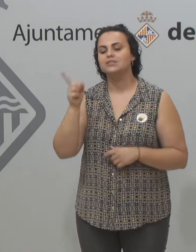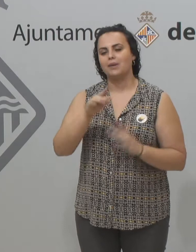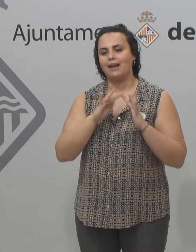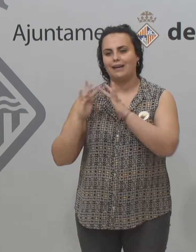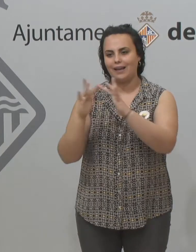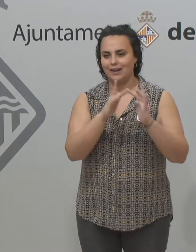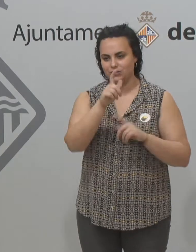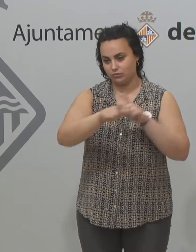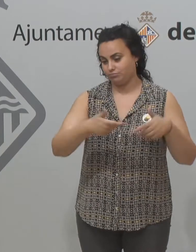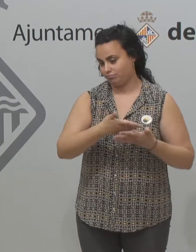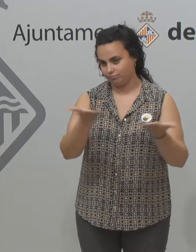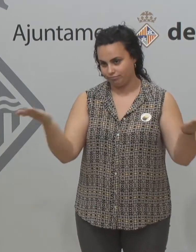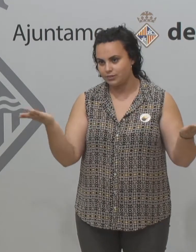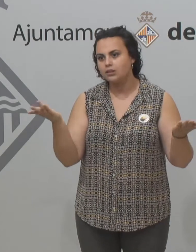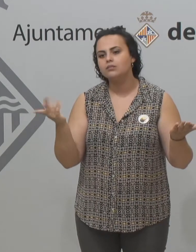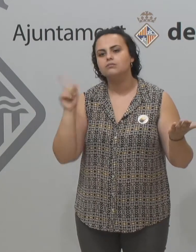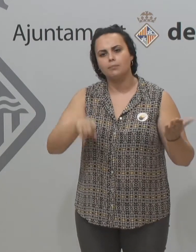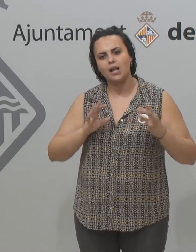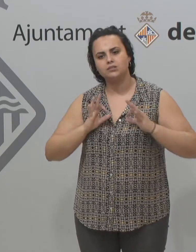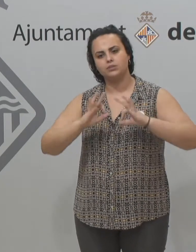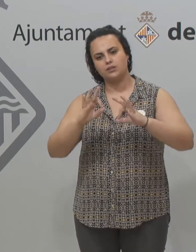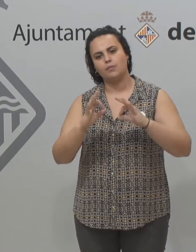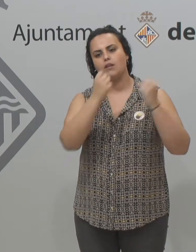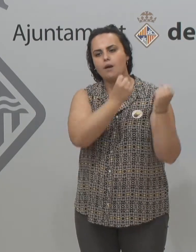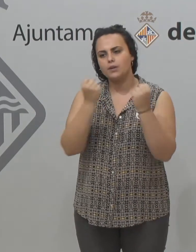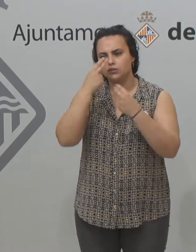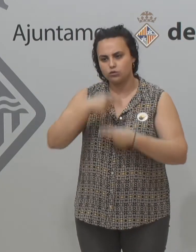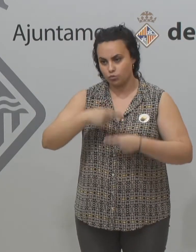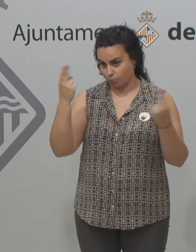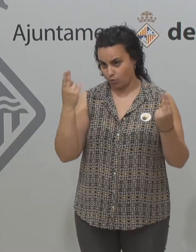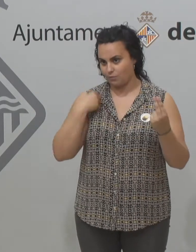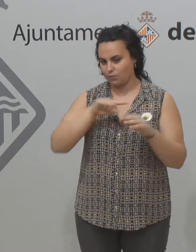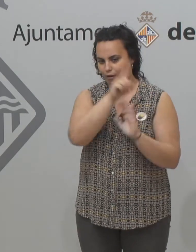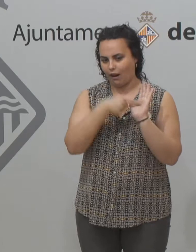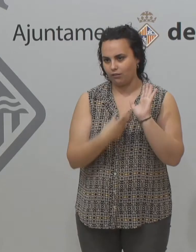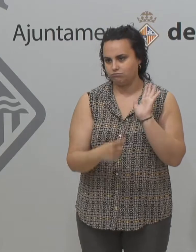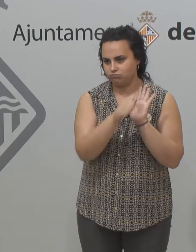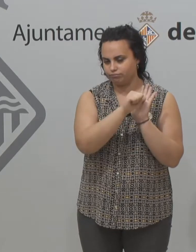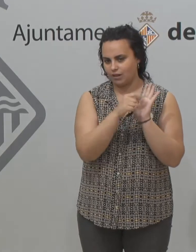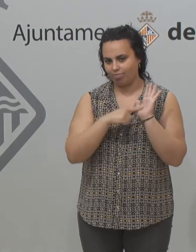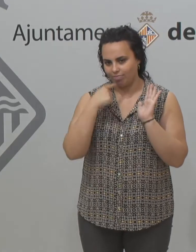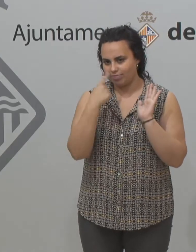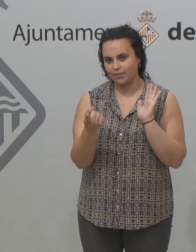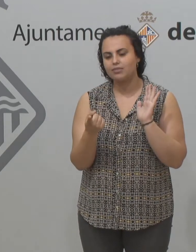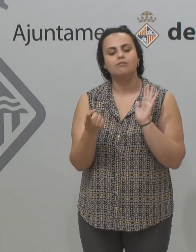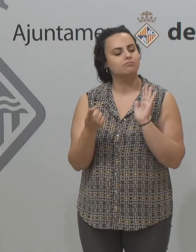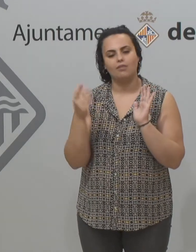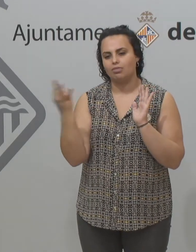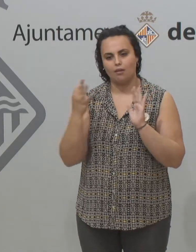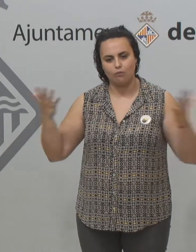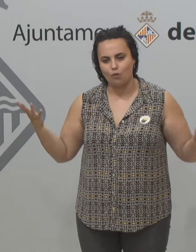altres i especialment en les administracions públiques, i així ho estableix la pròpia llei, esdevé urgent. I per